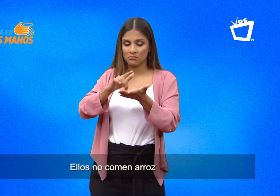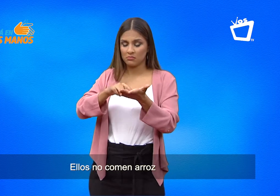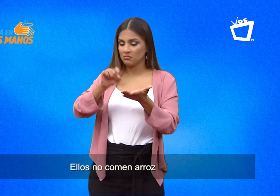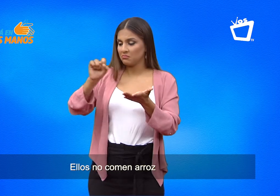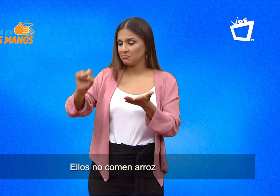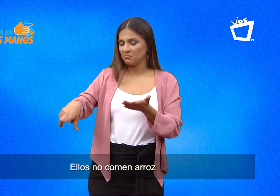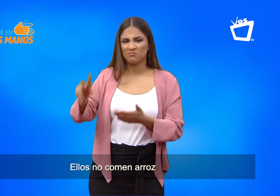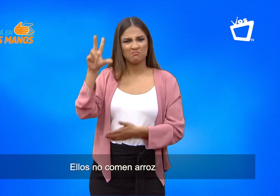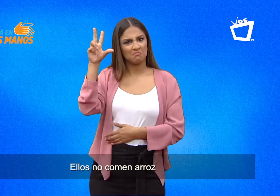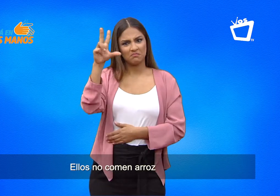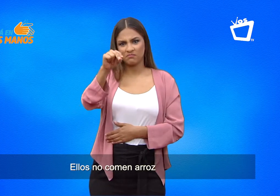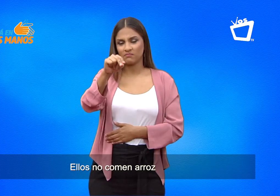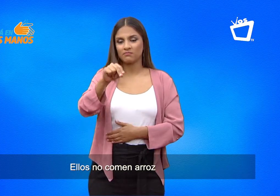Ellos no comen arroz.